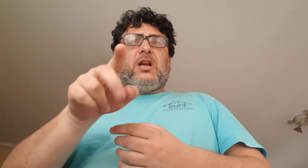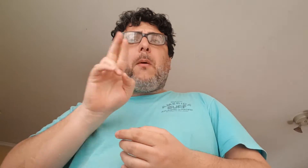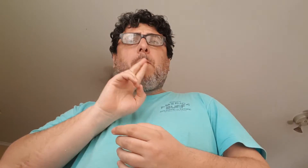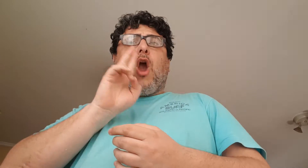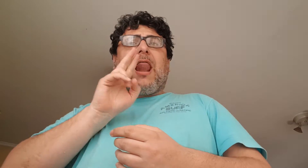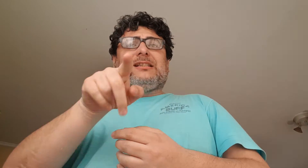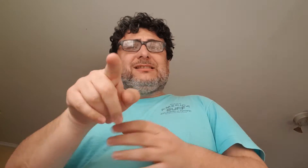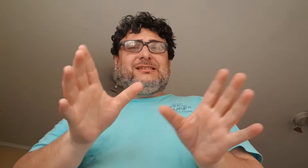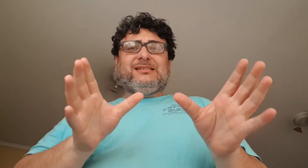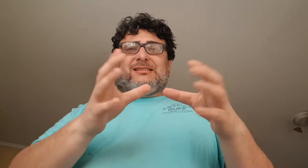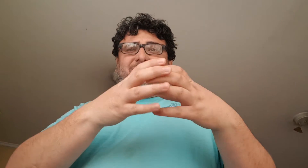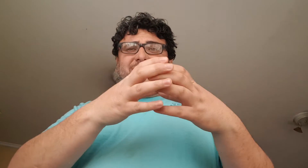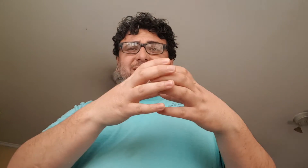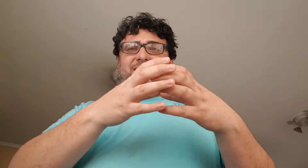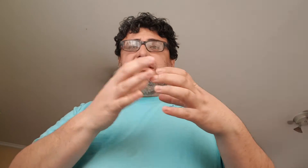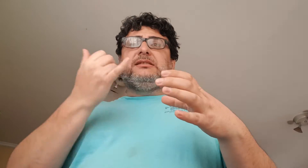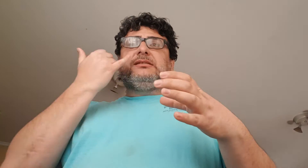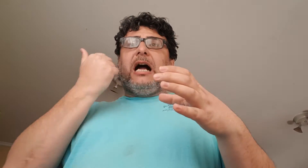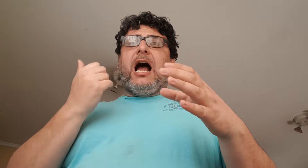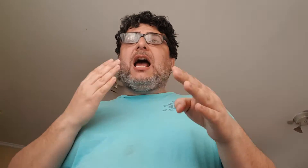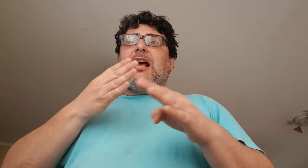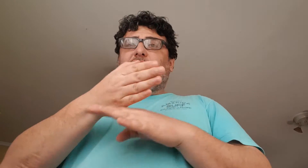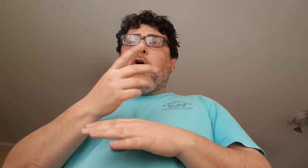contra. Muy bien. Nos vemos enseguida.